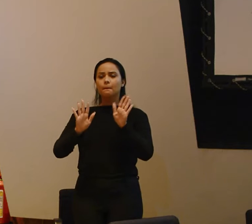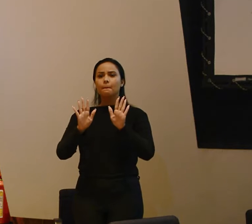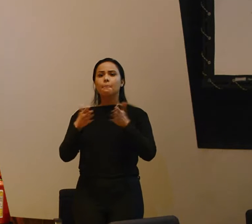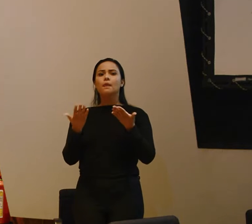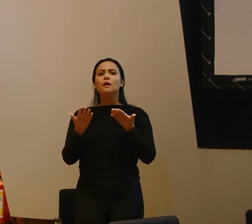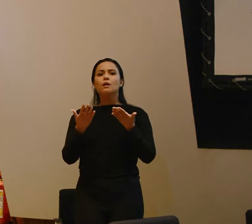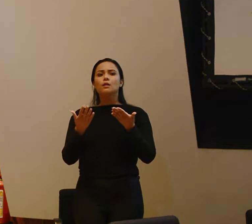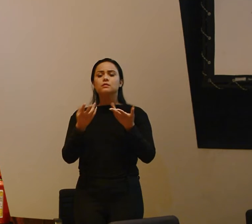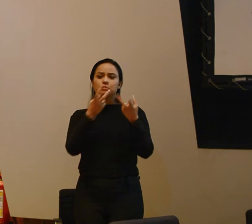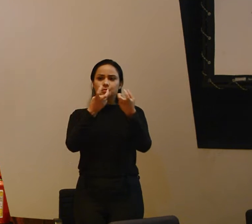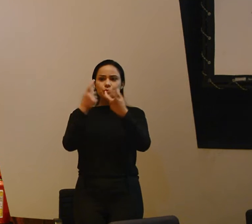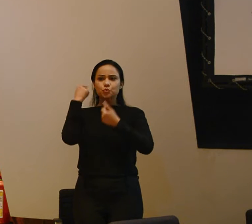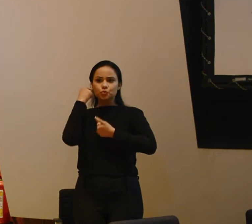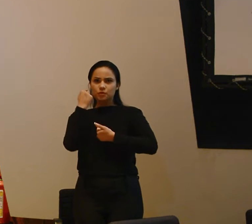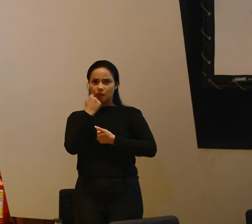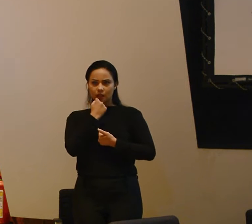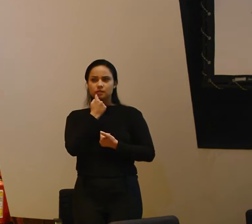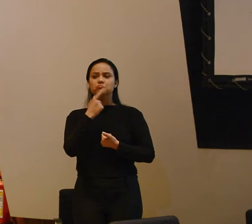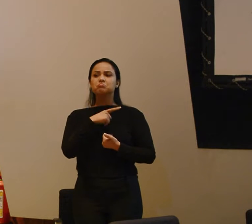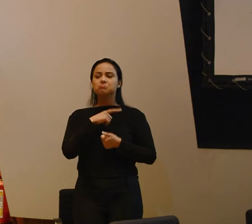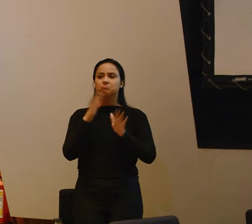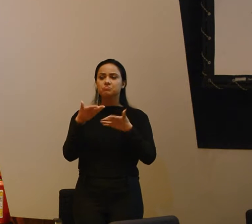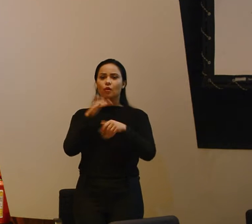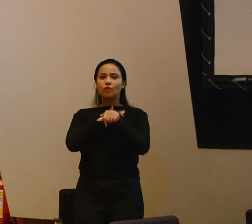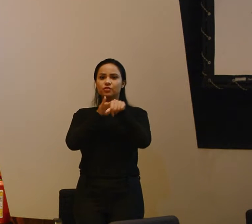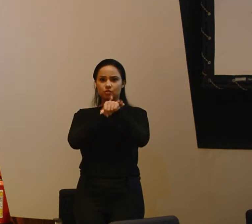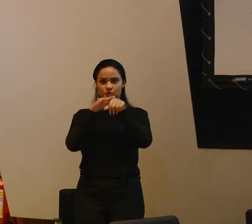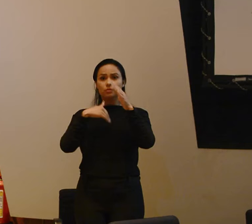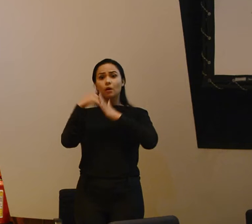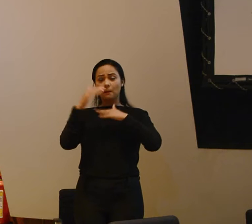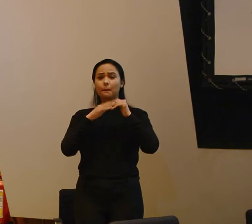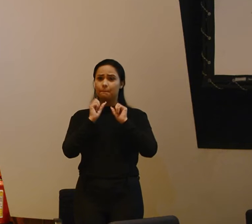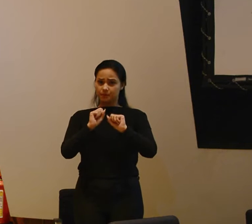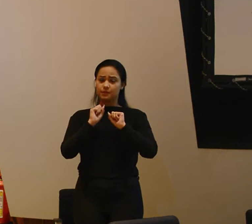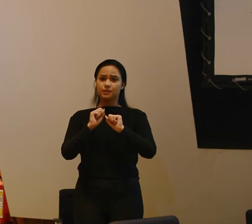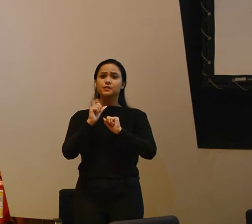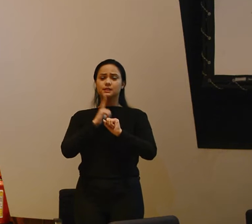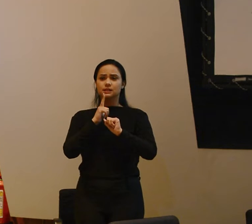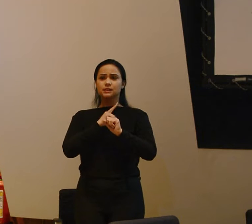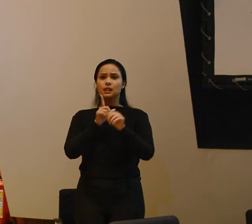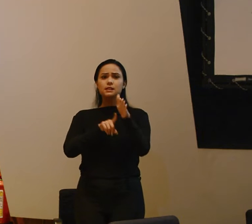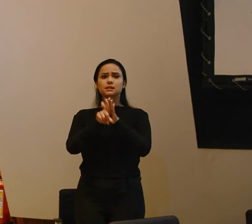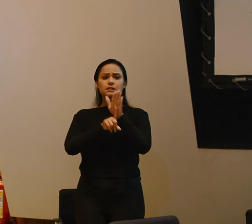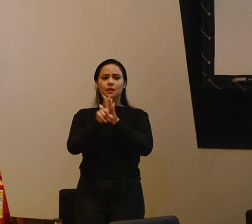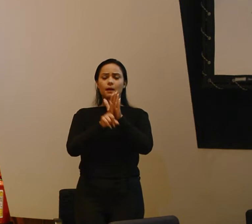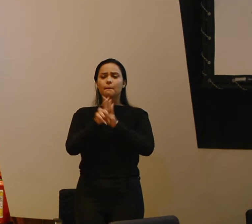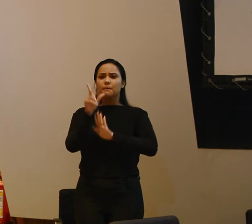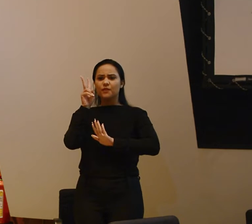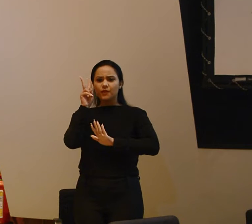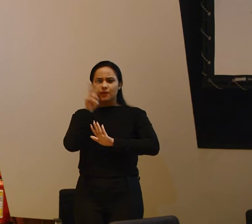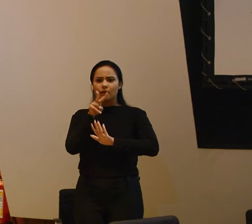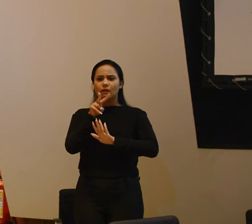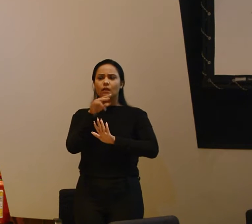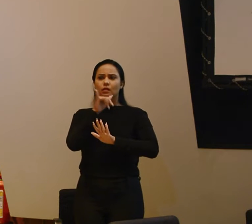Enquanto que no diagnóstico de surdez, a gente hoje conversou sobre isso, que é possível a gente já ter exames e ver esse